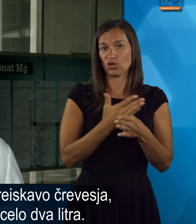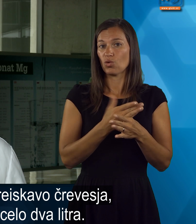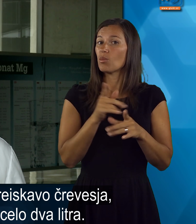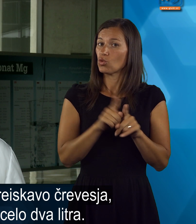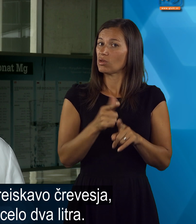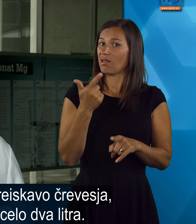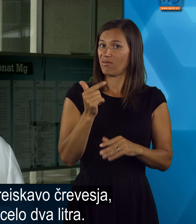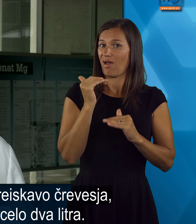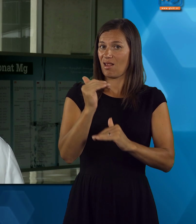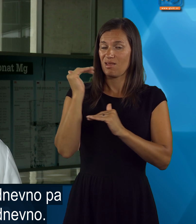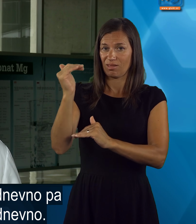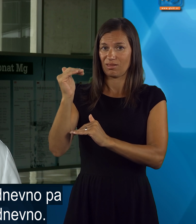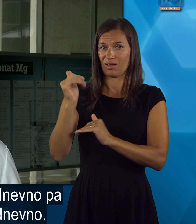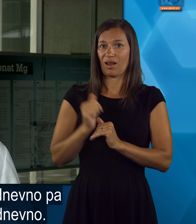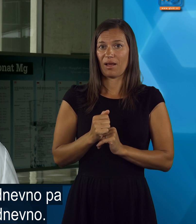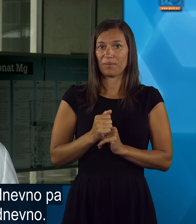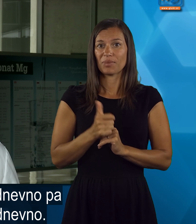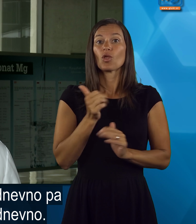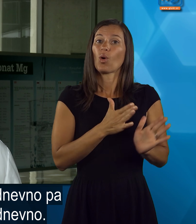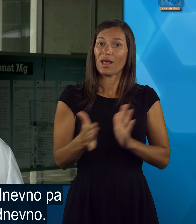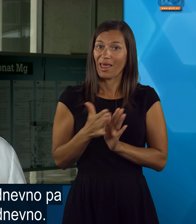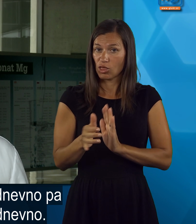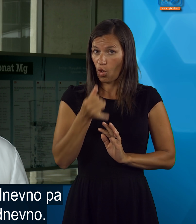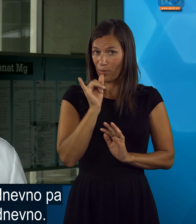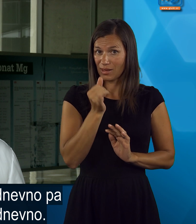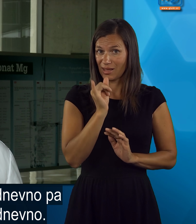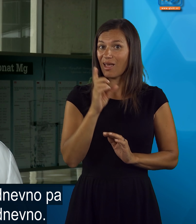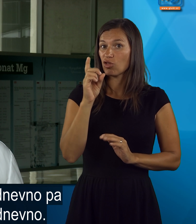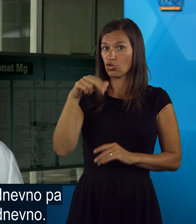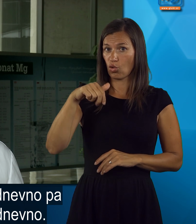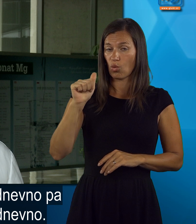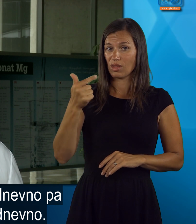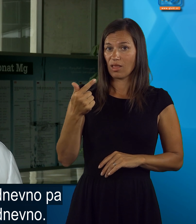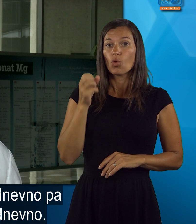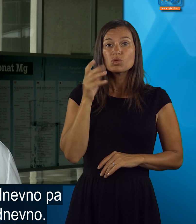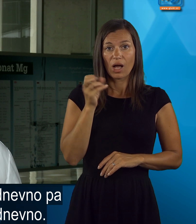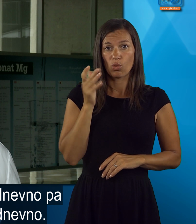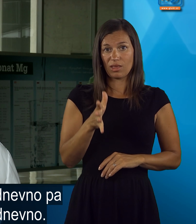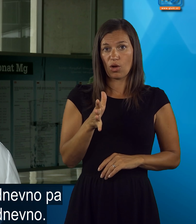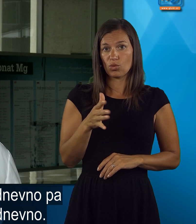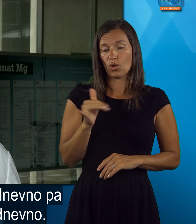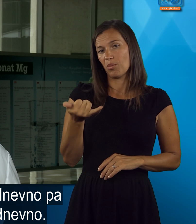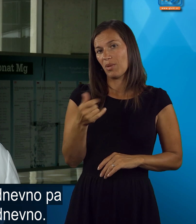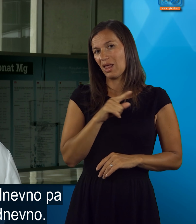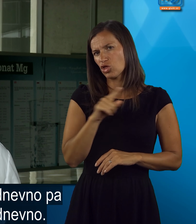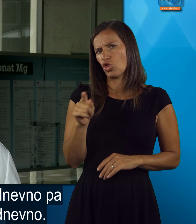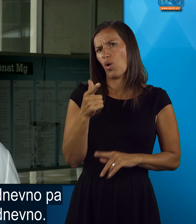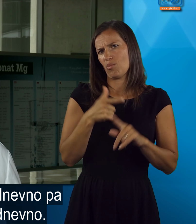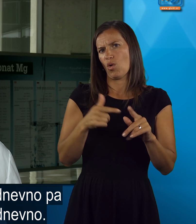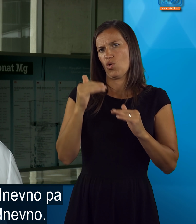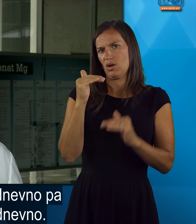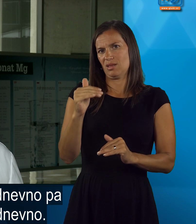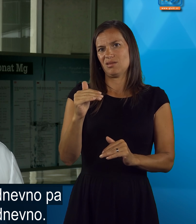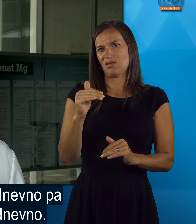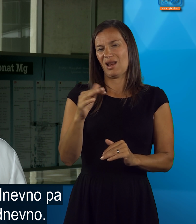celo 2 litra. Eno redno pitje donata vsakodnevno pa je tam do pol